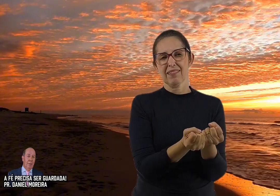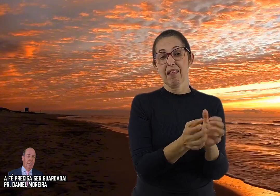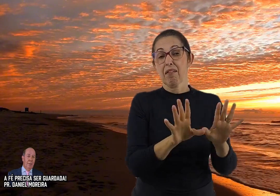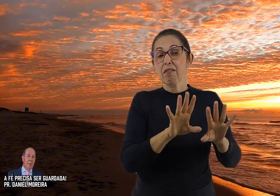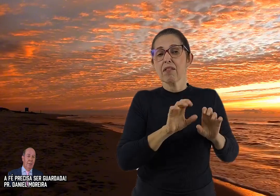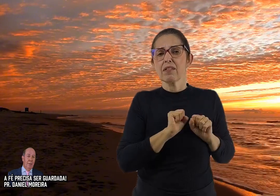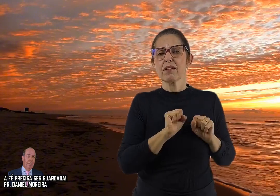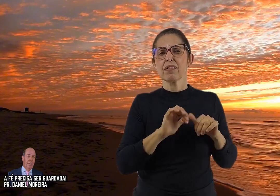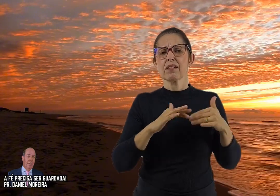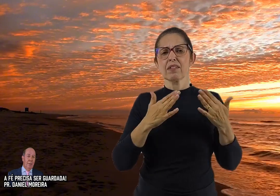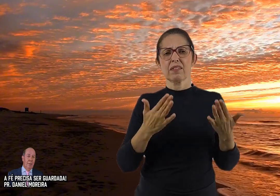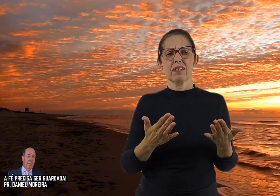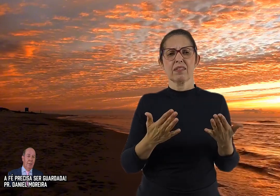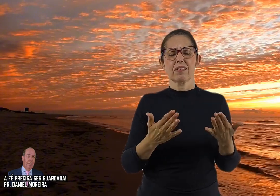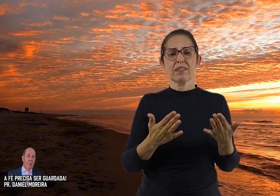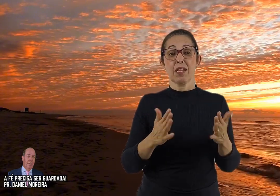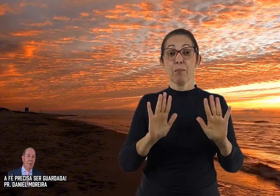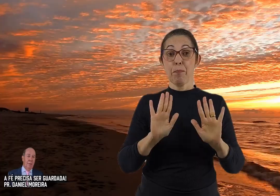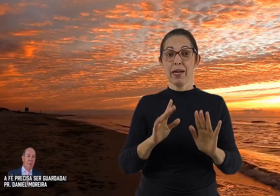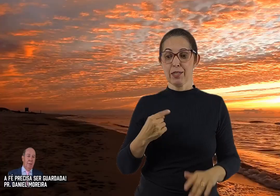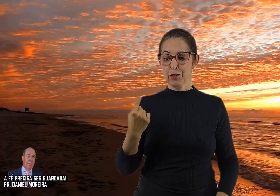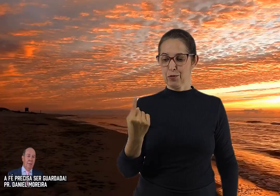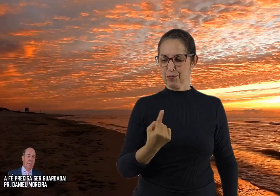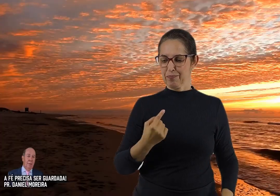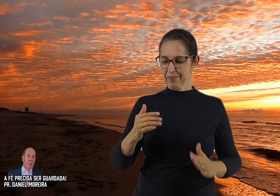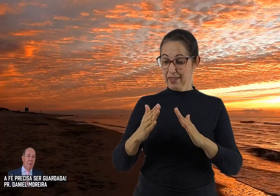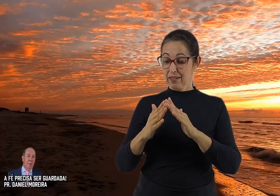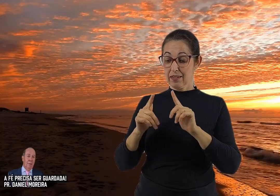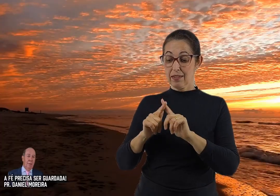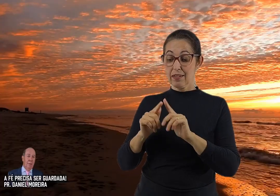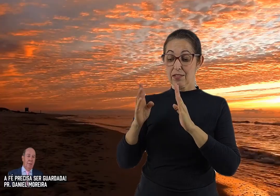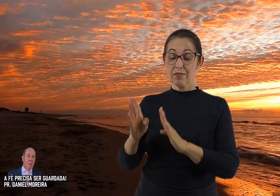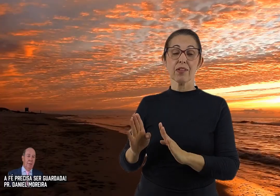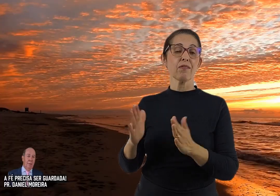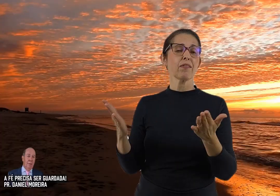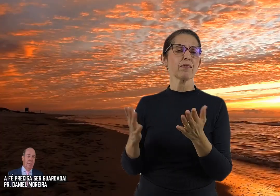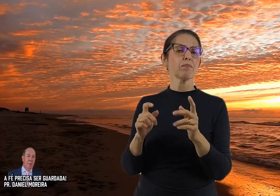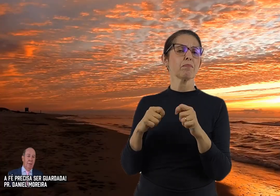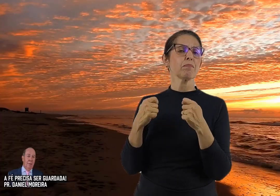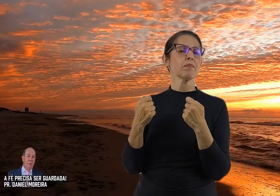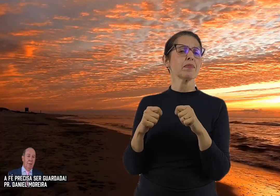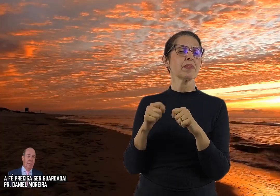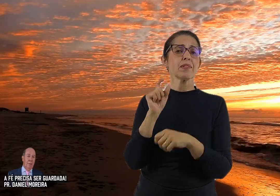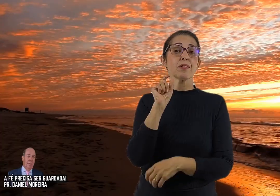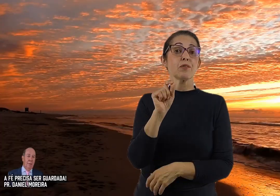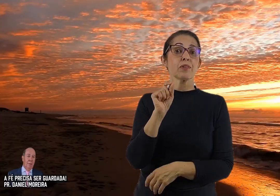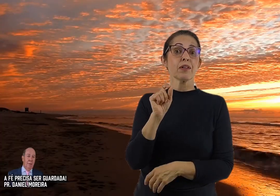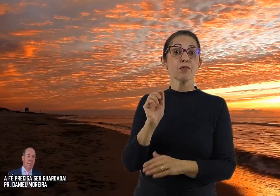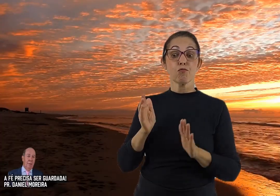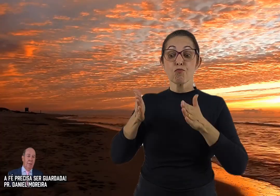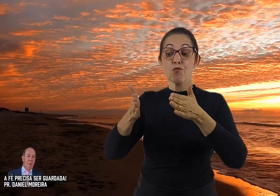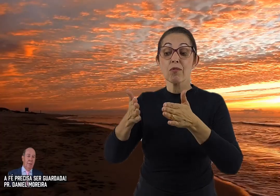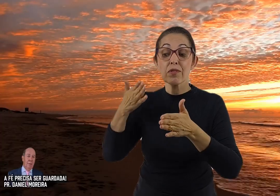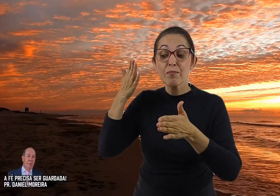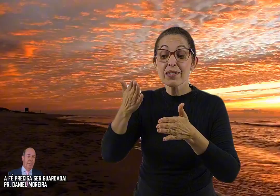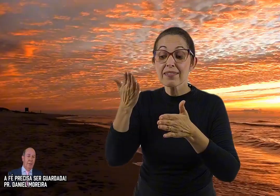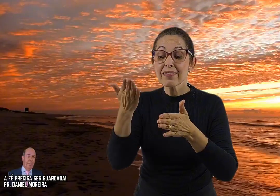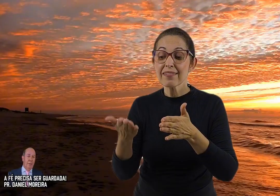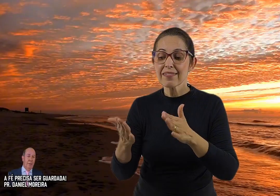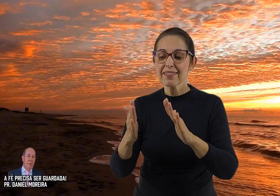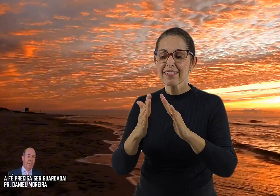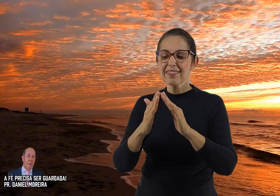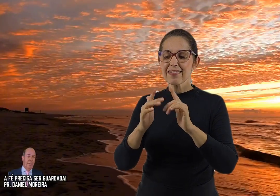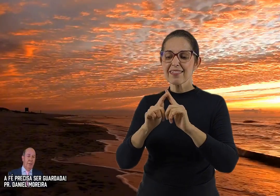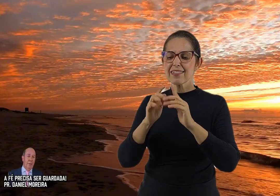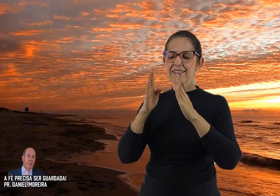Qual é a grande necessidade da igreja fiel nesta hora, meus irmãos? Igreja fiel, a mensagem é para a igreja fiel. Qual